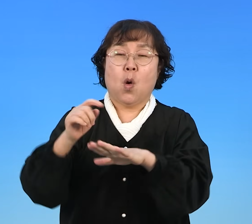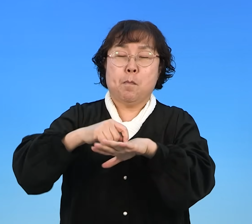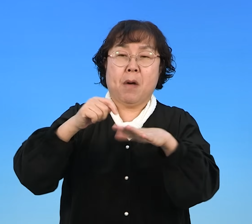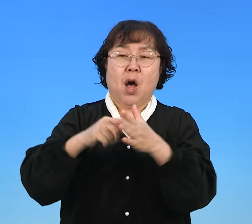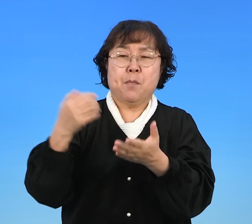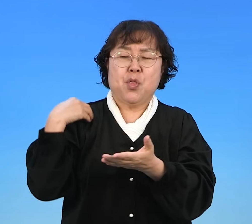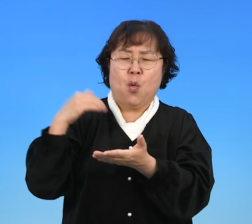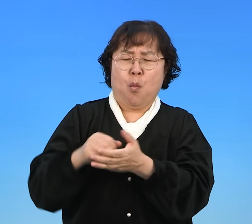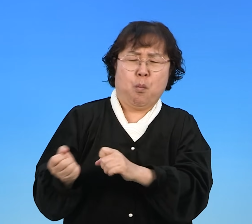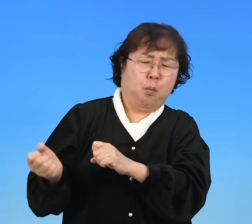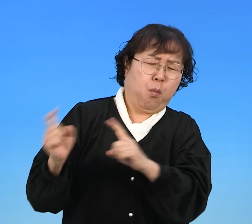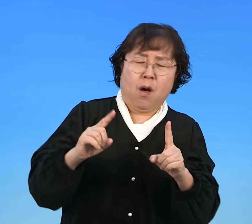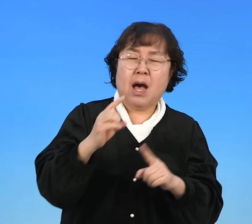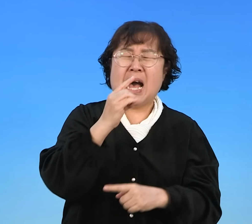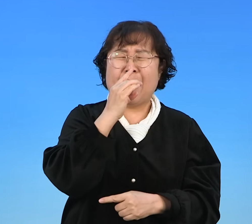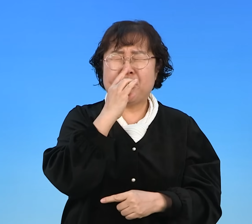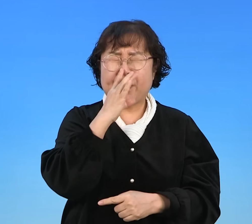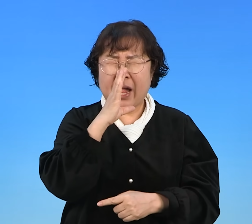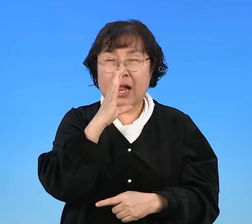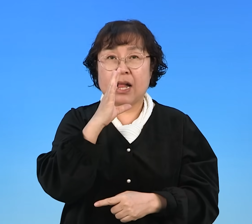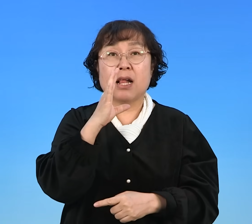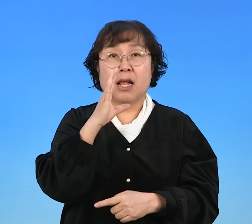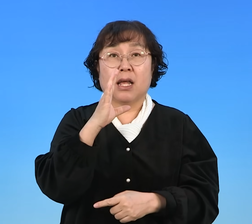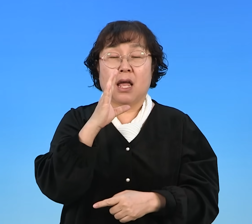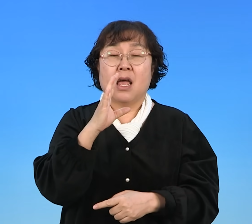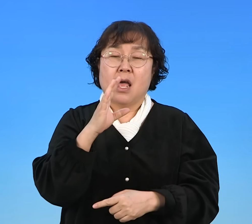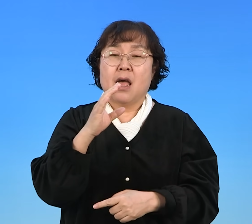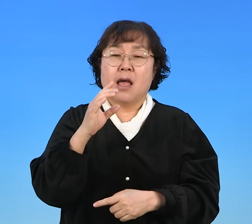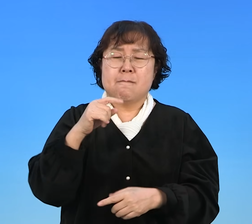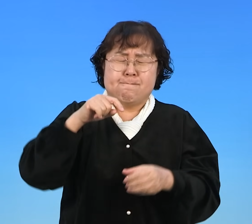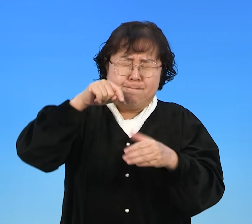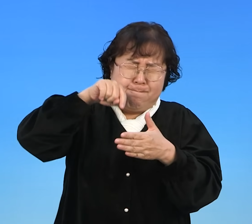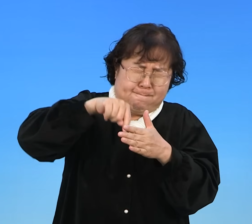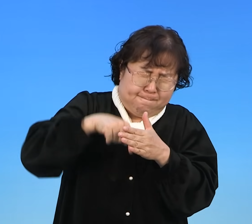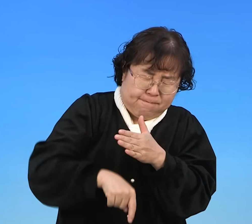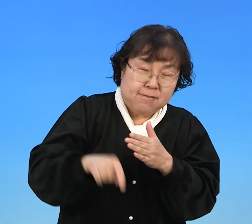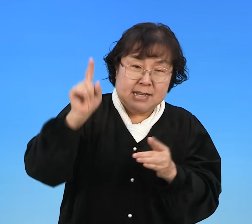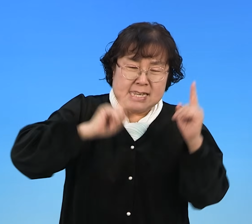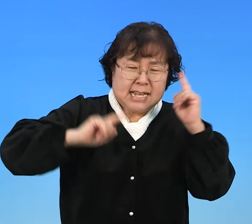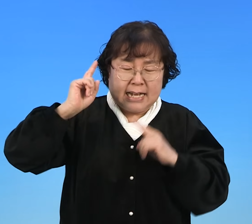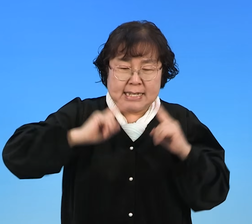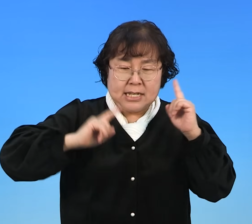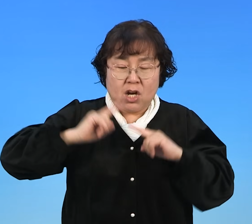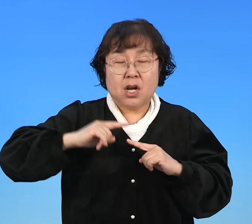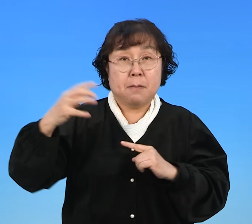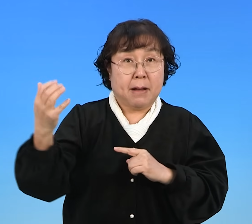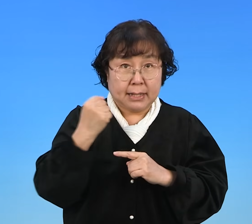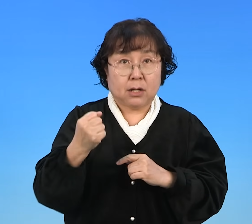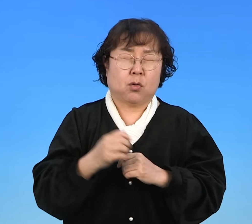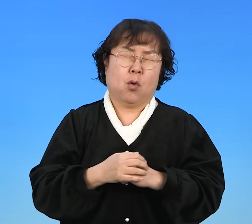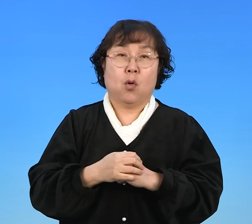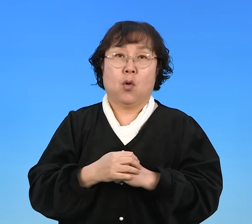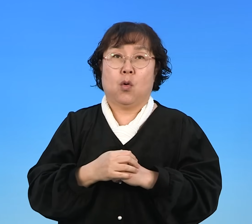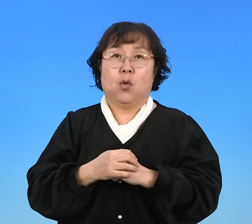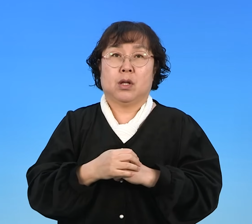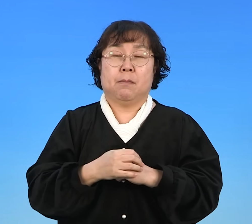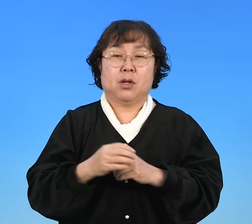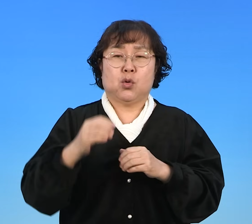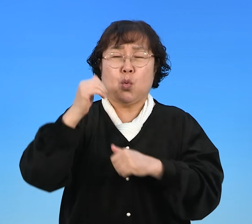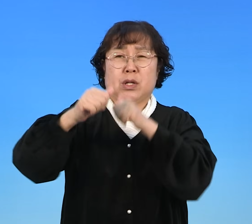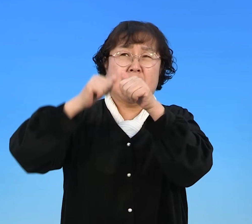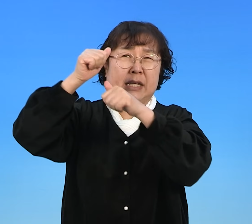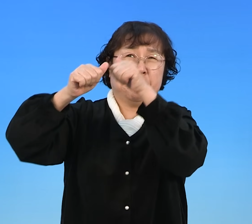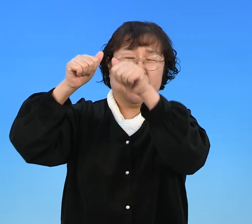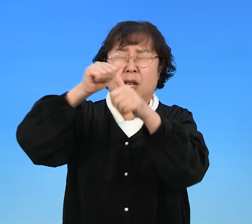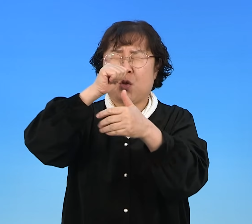회복이 불가능할 정도로 깊은 상처를 받았다. 그들은 조상들의 죄와 어리석음 때문에 나라가 망하고 포로로 잡혀간